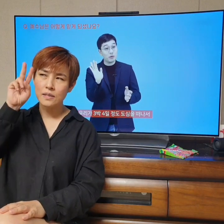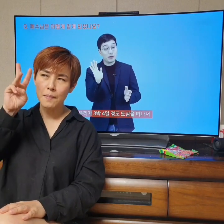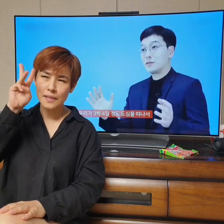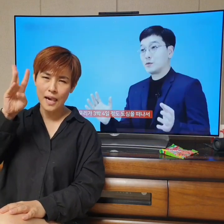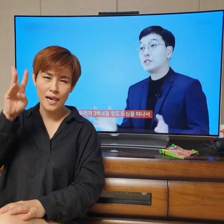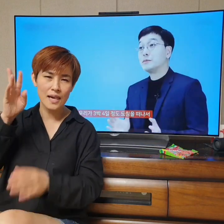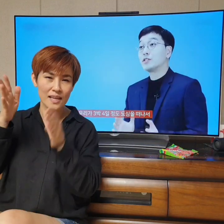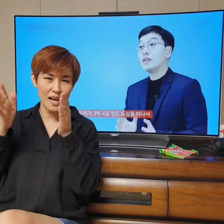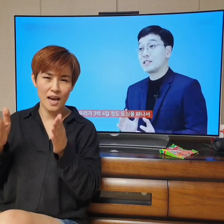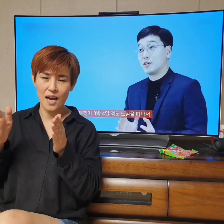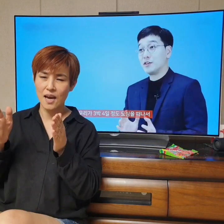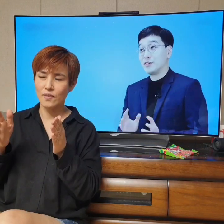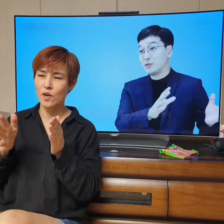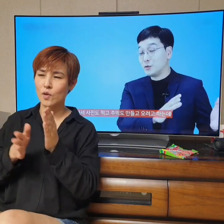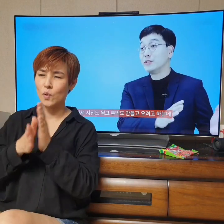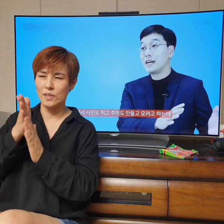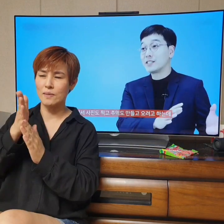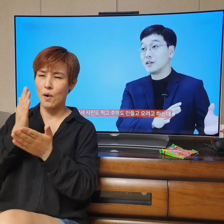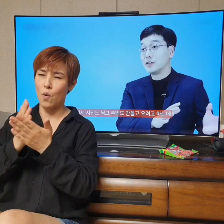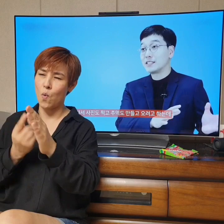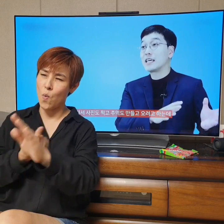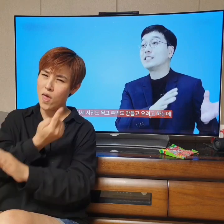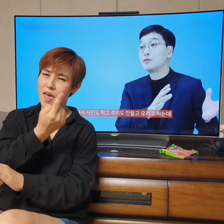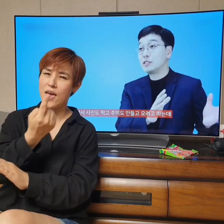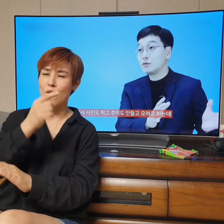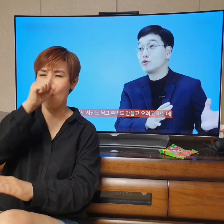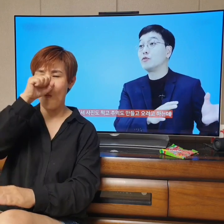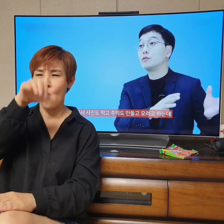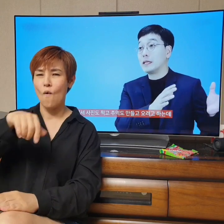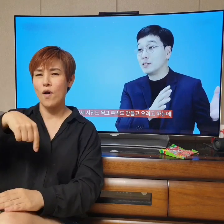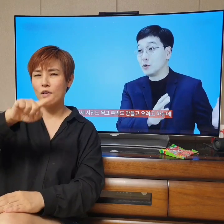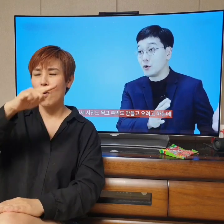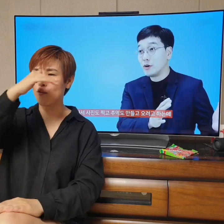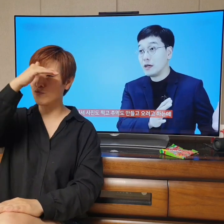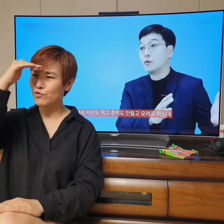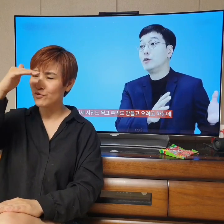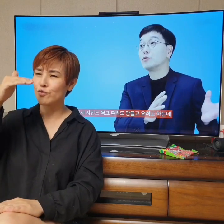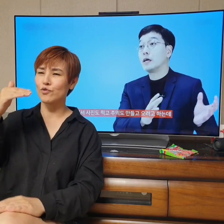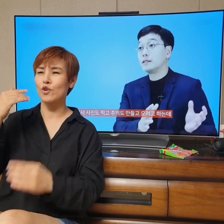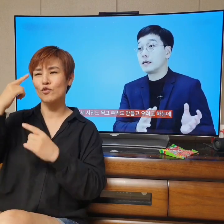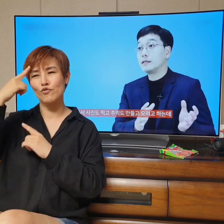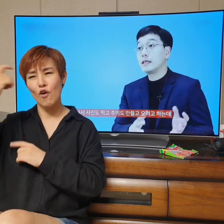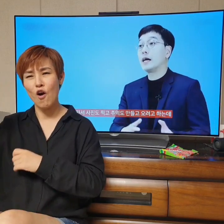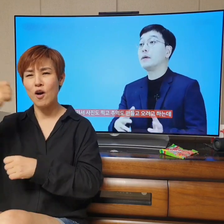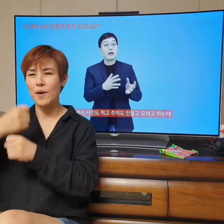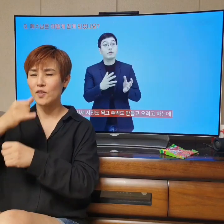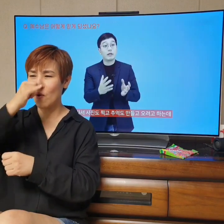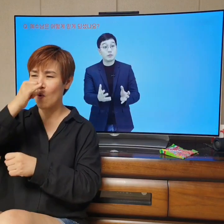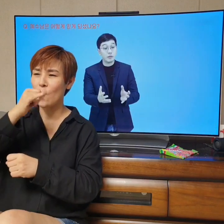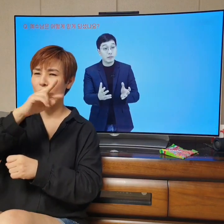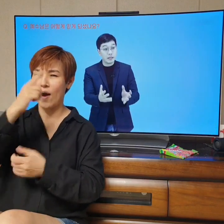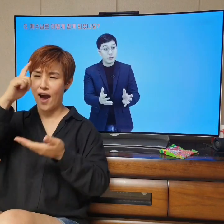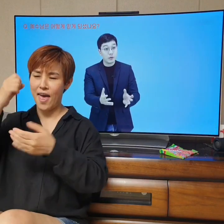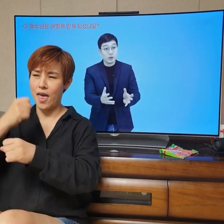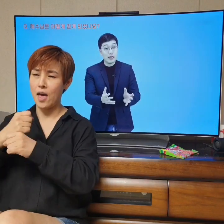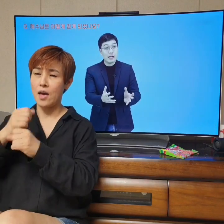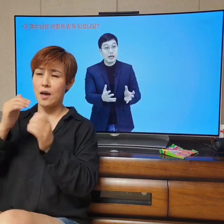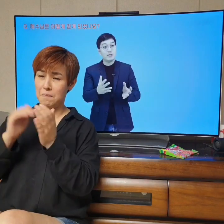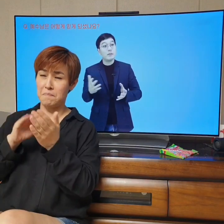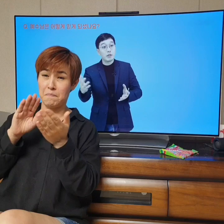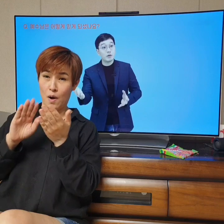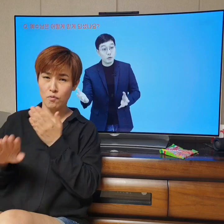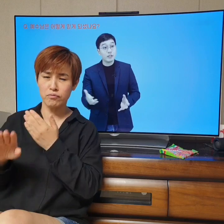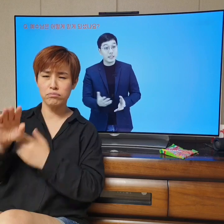4일 정도 도심을 떠나서 좋은 데 가서 사진도 찍고 추억도 만들고 오려고 하는데, 그 다음에 한국에 가서 부모님